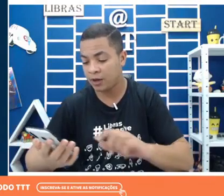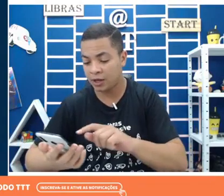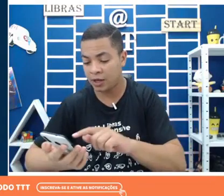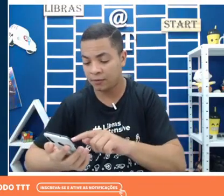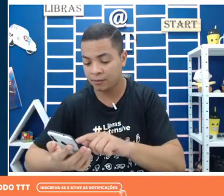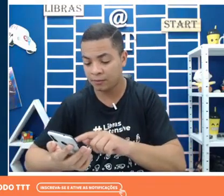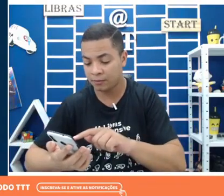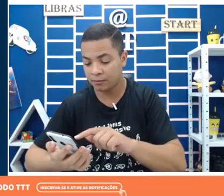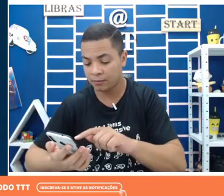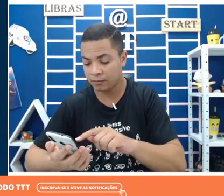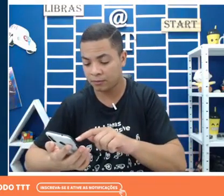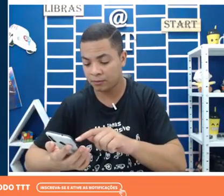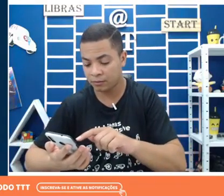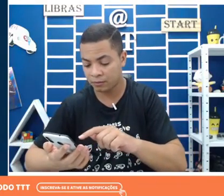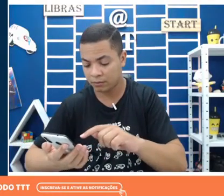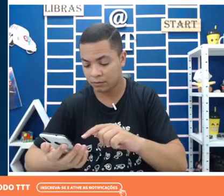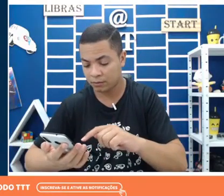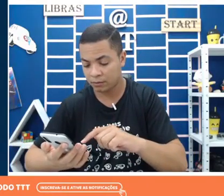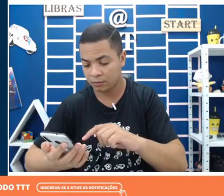Deixa eu ver aqui.